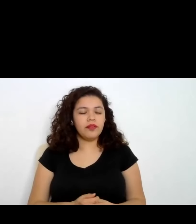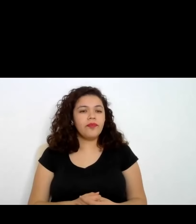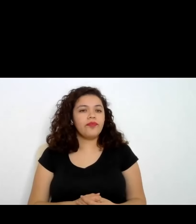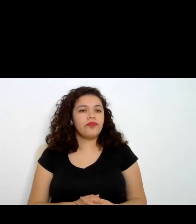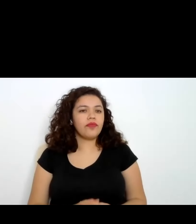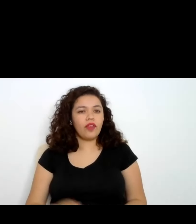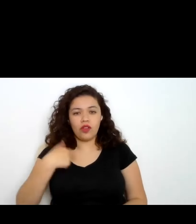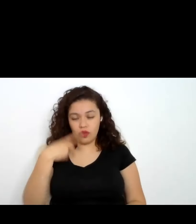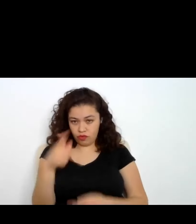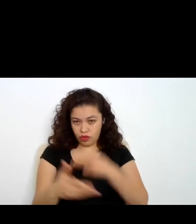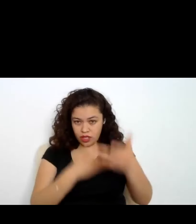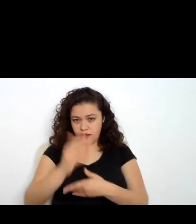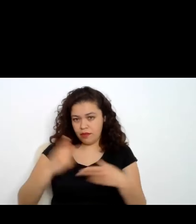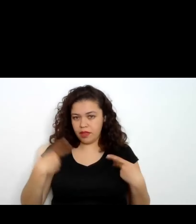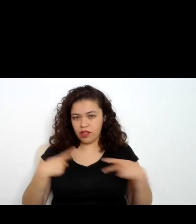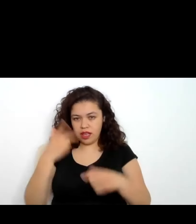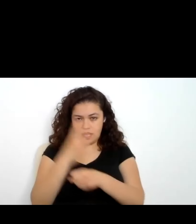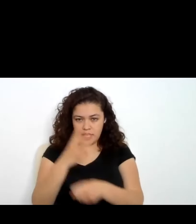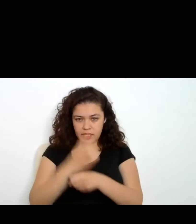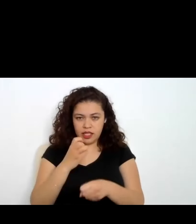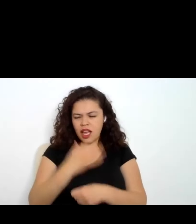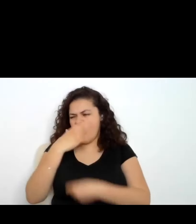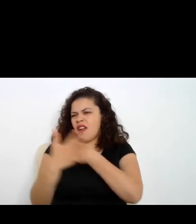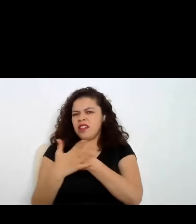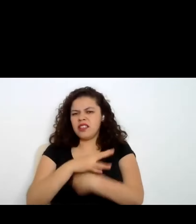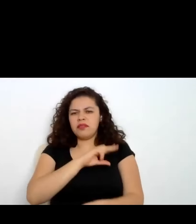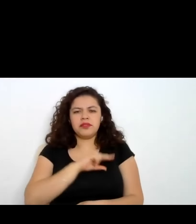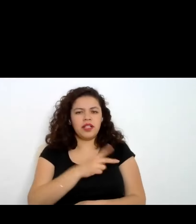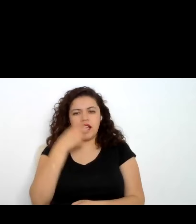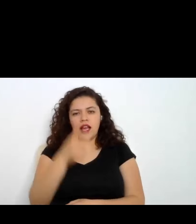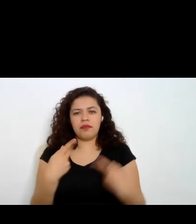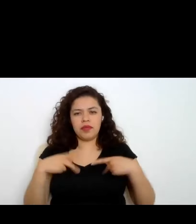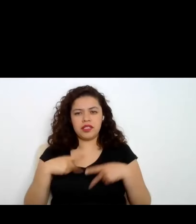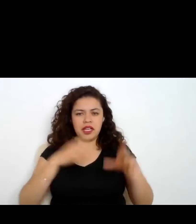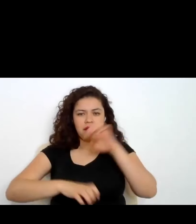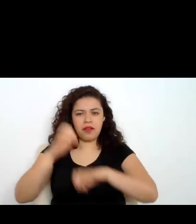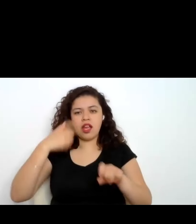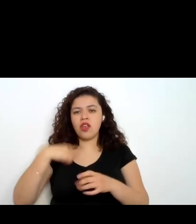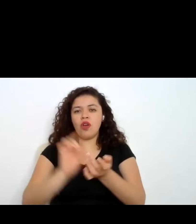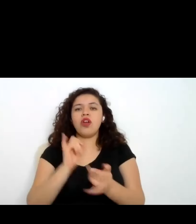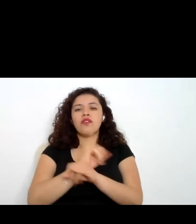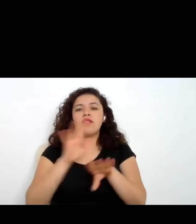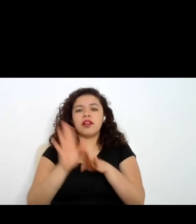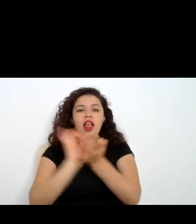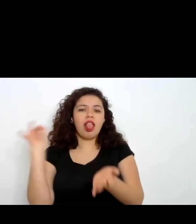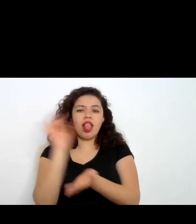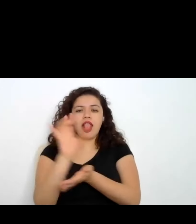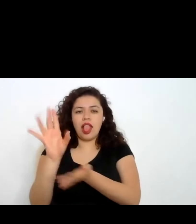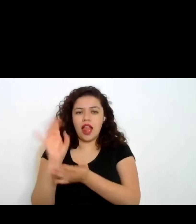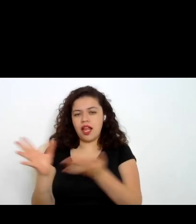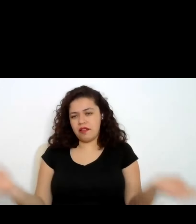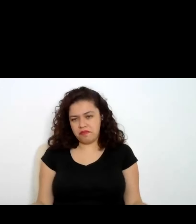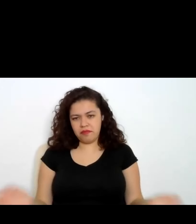esos servicios de un tercero, no es que en el aviso de privacidad le diga al empleado, le voy a transferir tus datos a